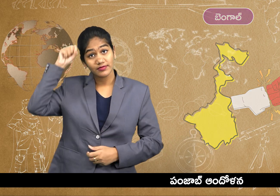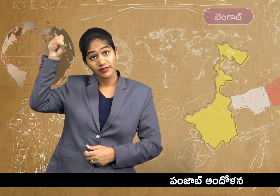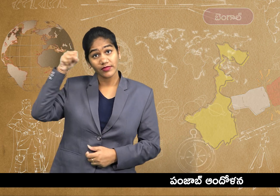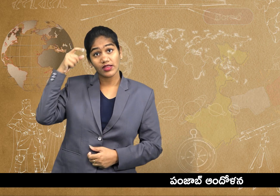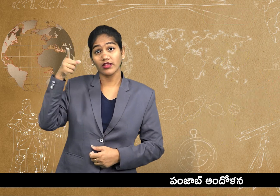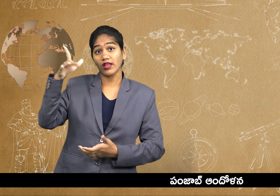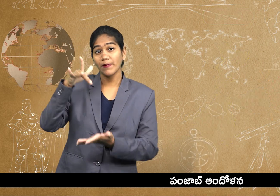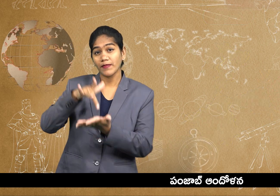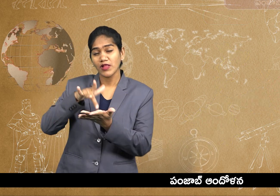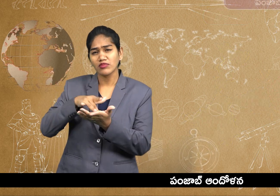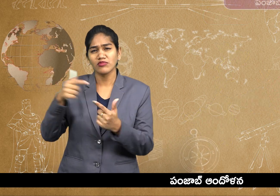పంజాబ్ ఆందోళన